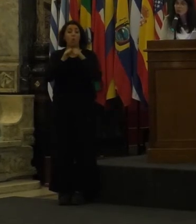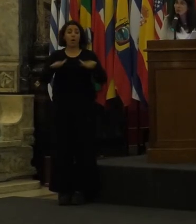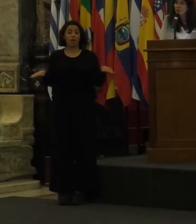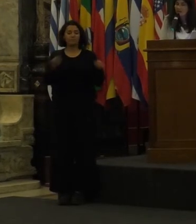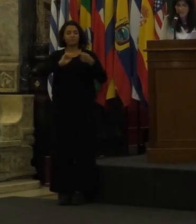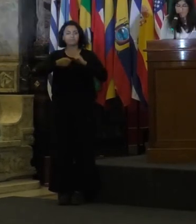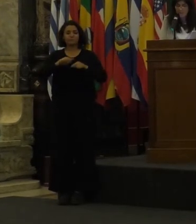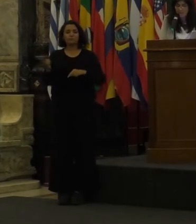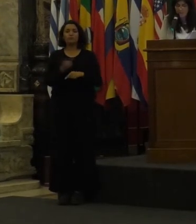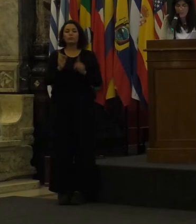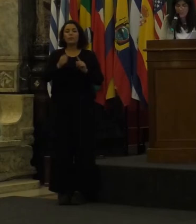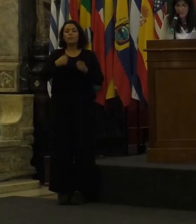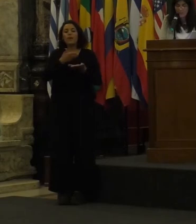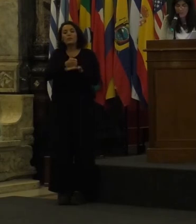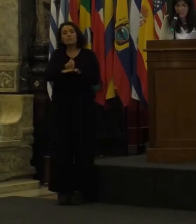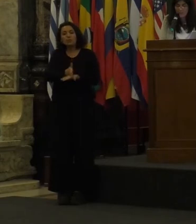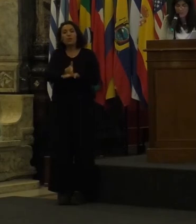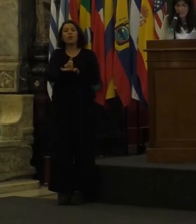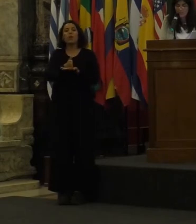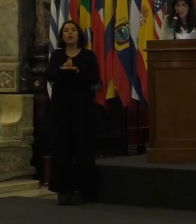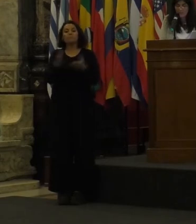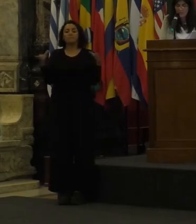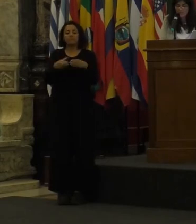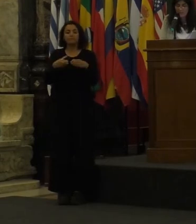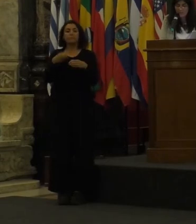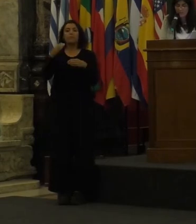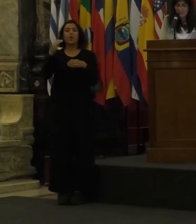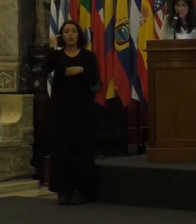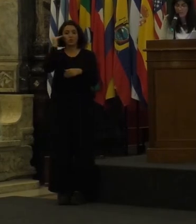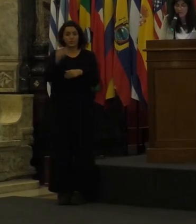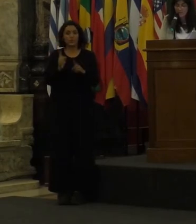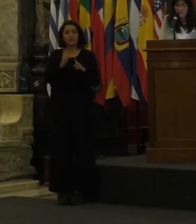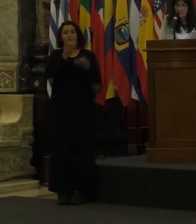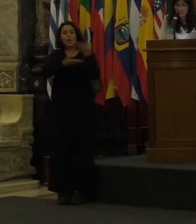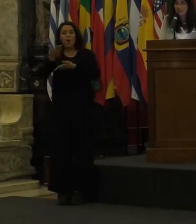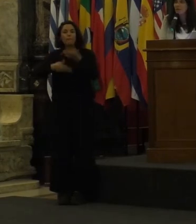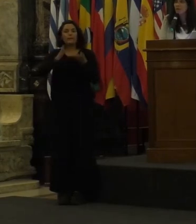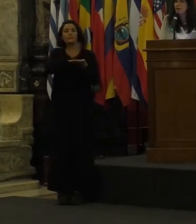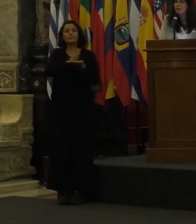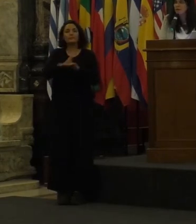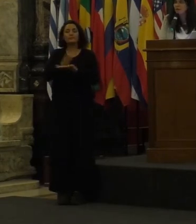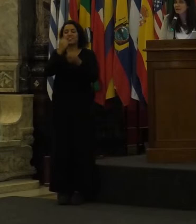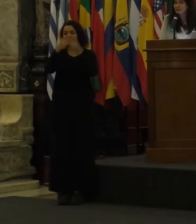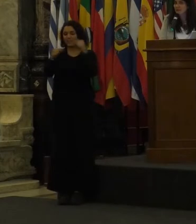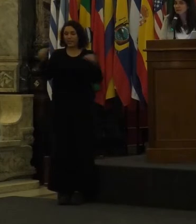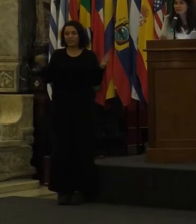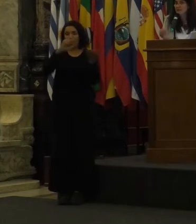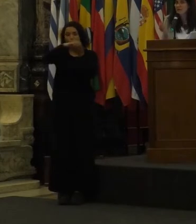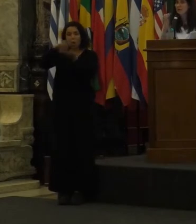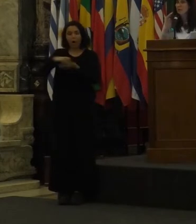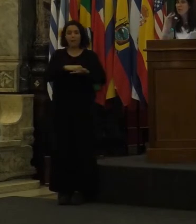es asesora de equipos docentes y profesionales interdisciplinarios en diferentes regiones de